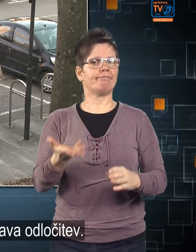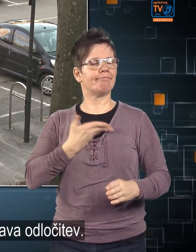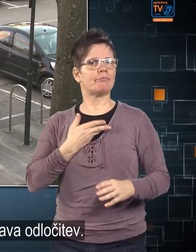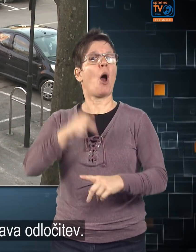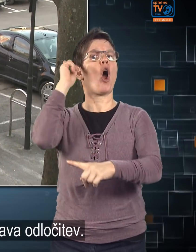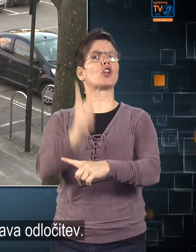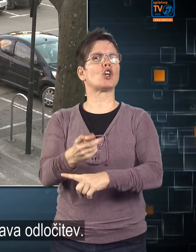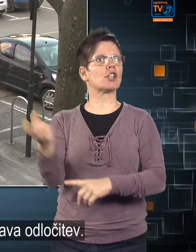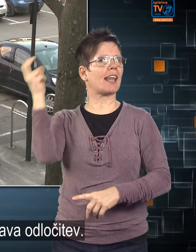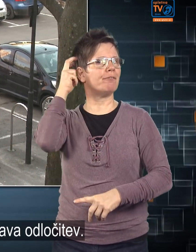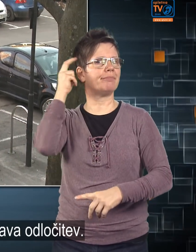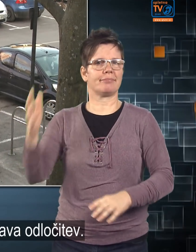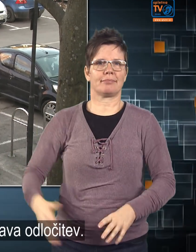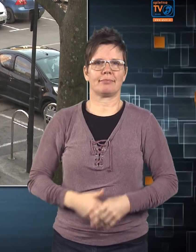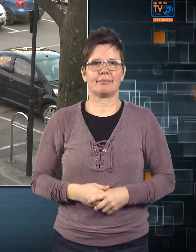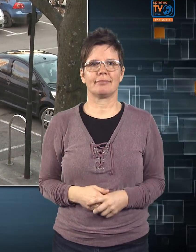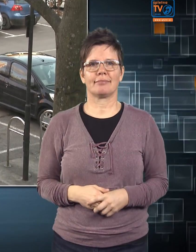odločitev.